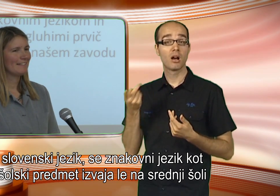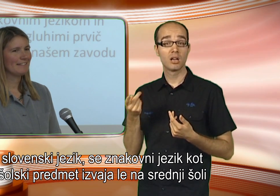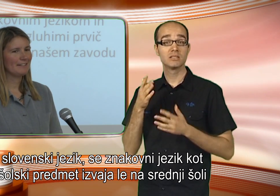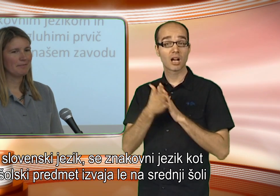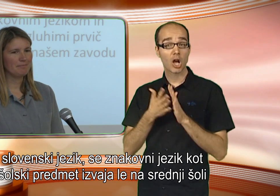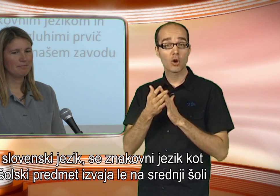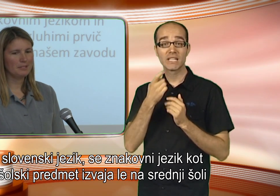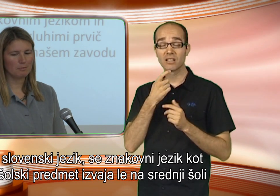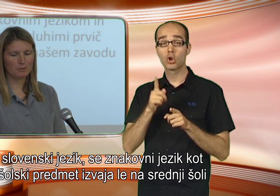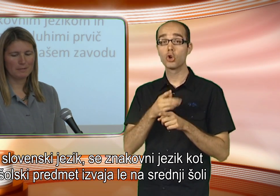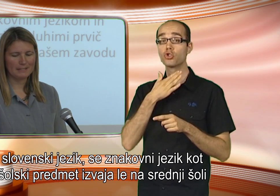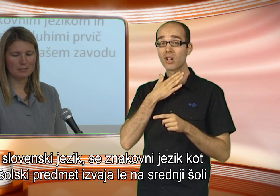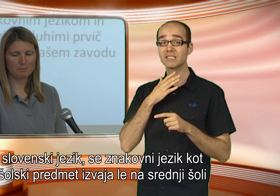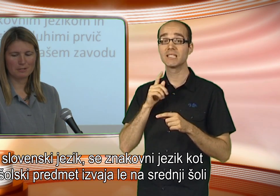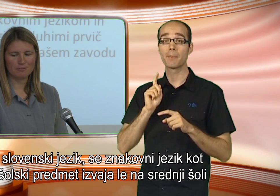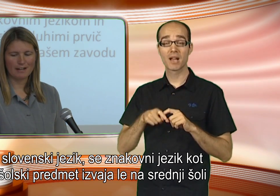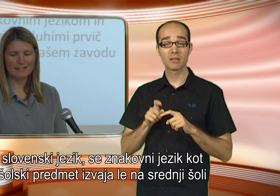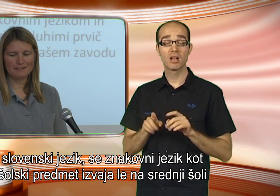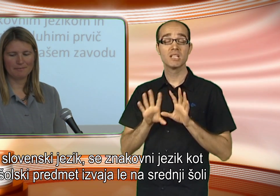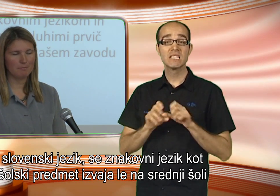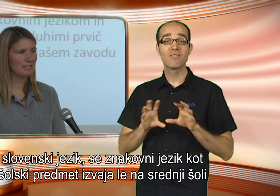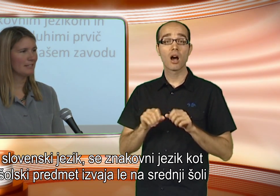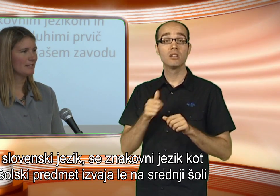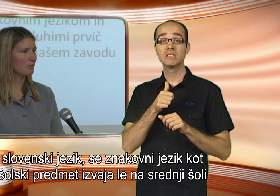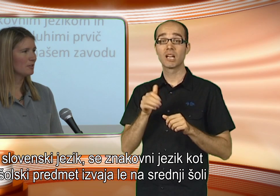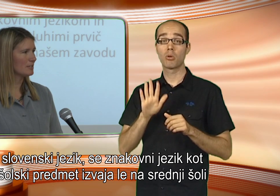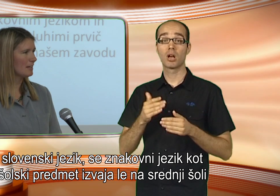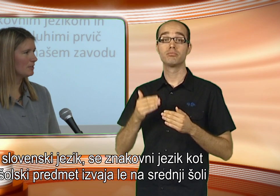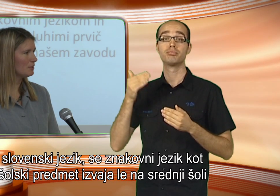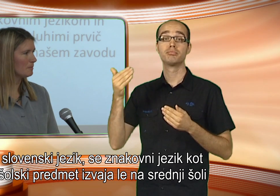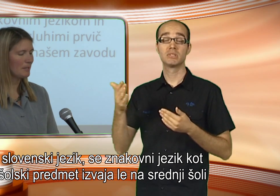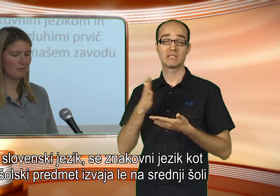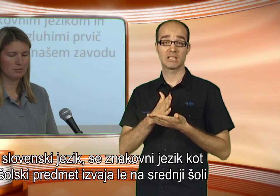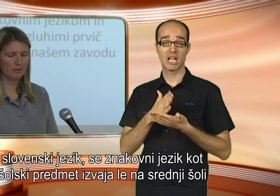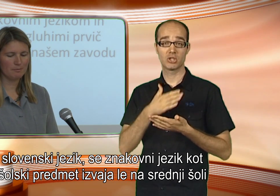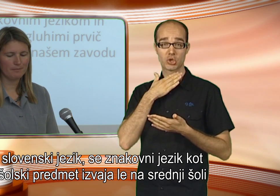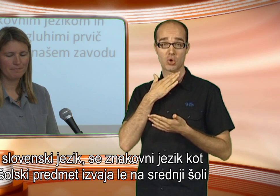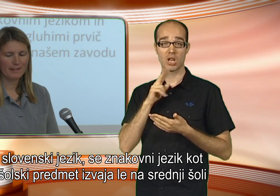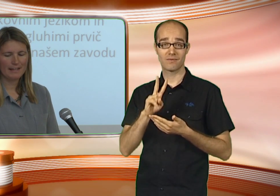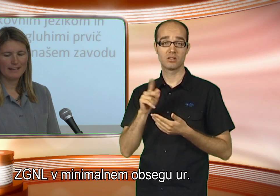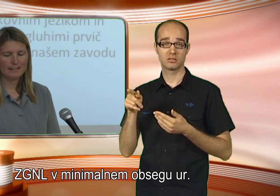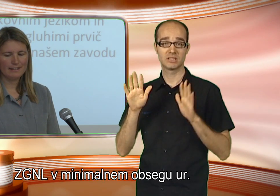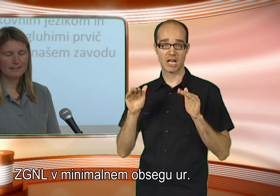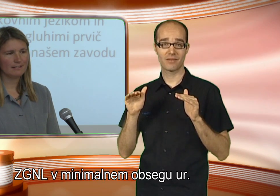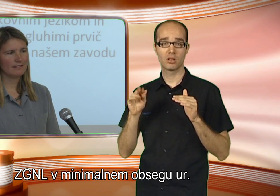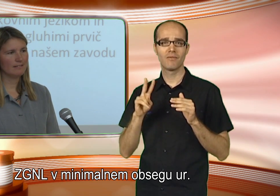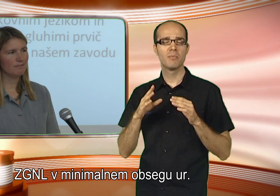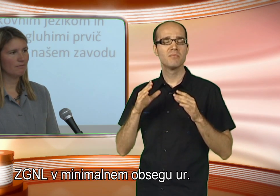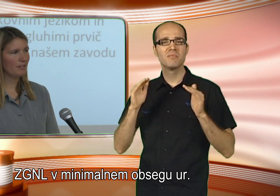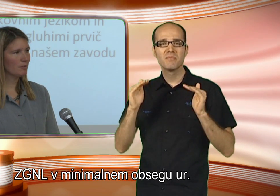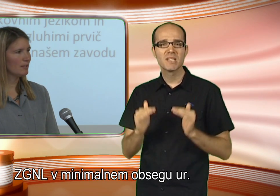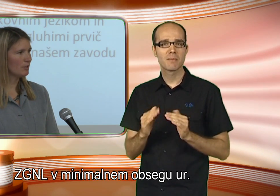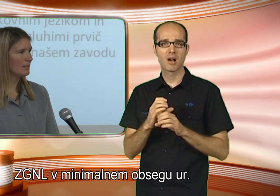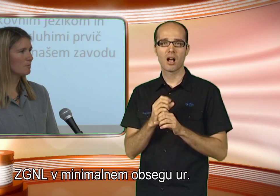šolski predmet izvaja le na srednji šoli Zveze gluhih in naglušnih Ljubljana v minimalnem obsegu ur.